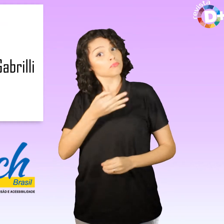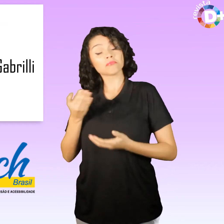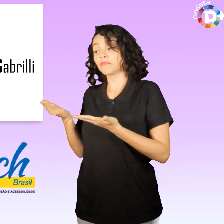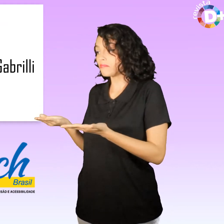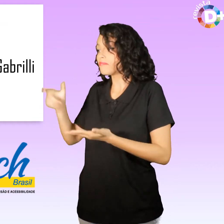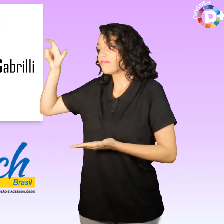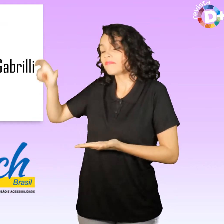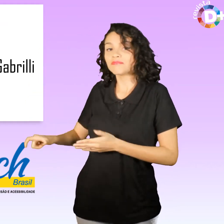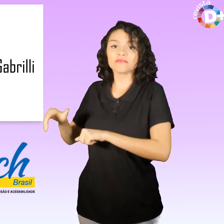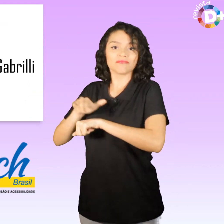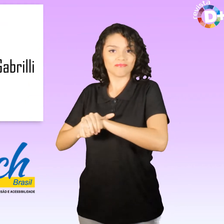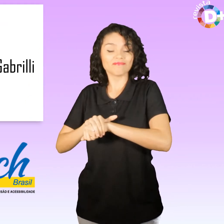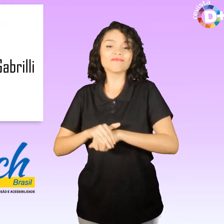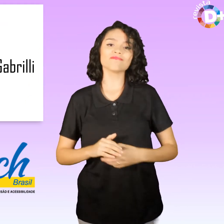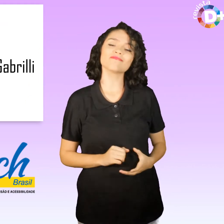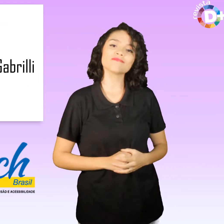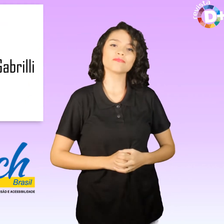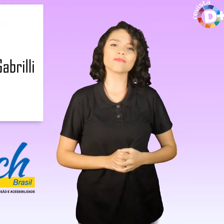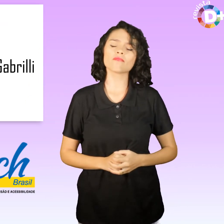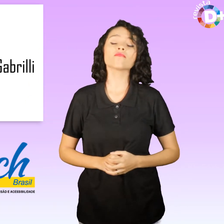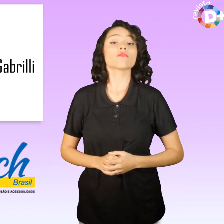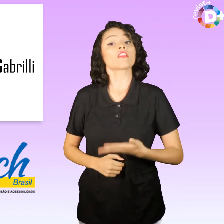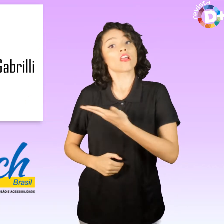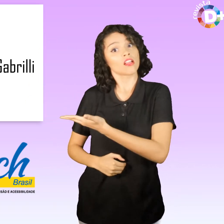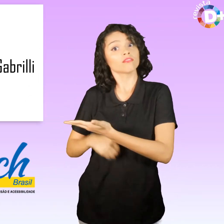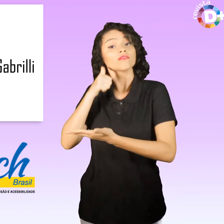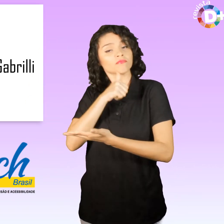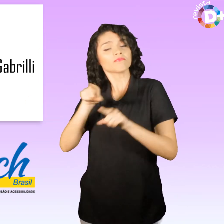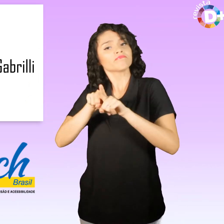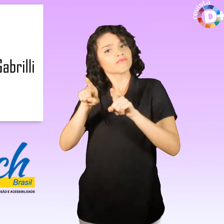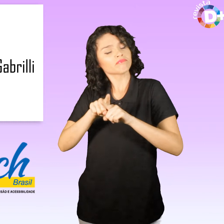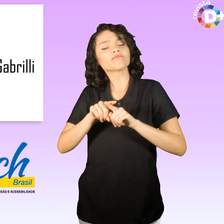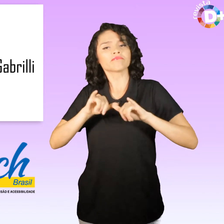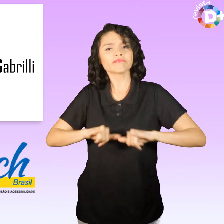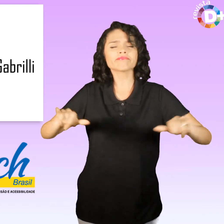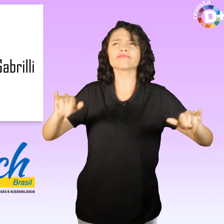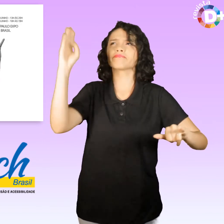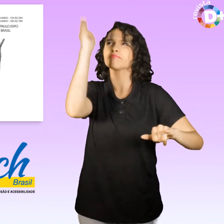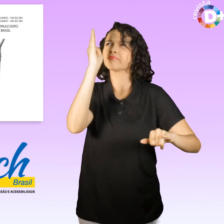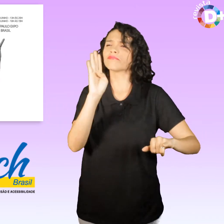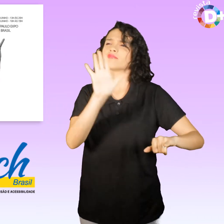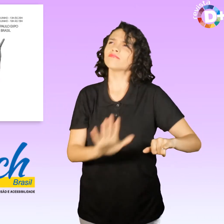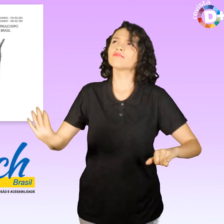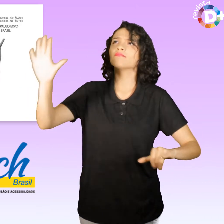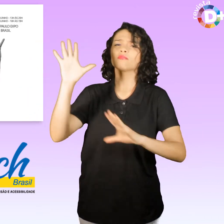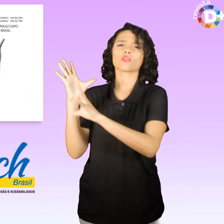Mara Gabrilli. Ela também destaca que no Brasil são mais de 45